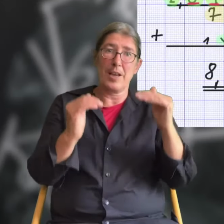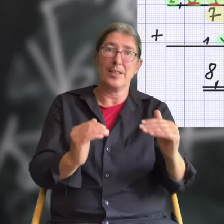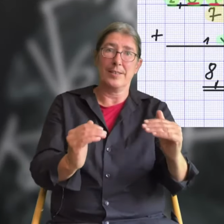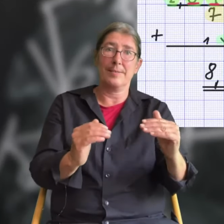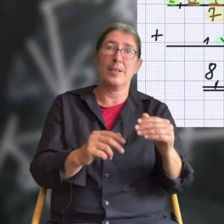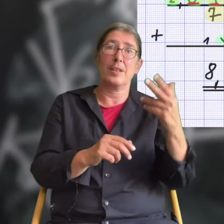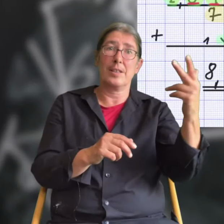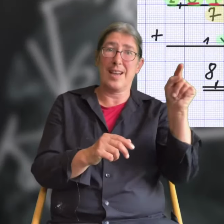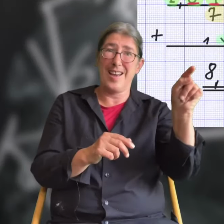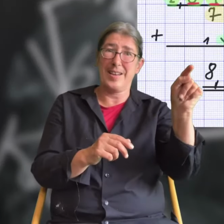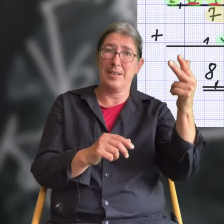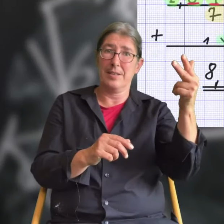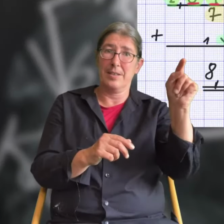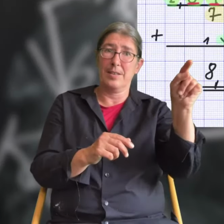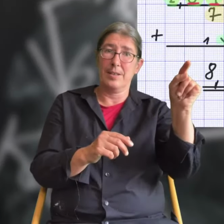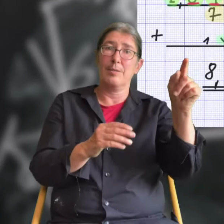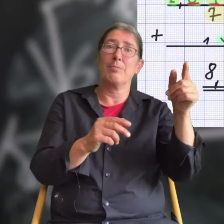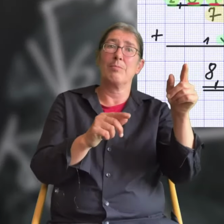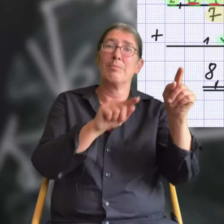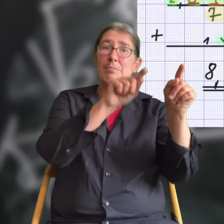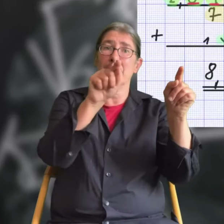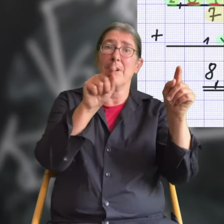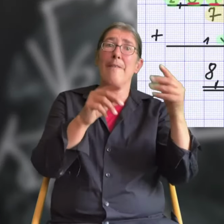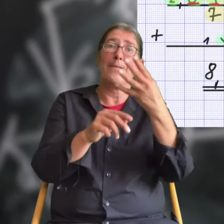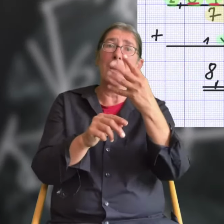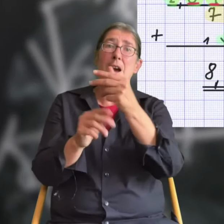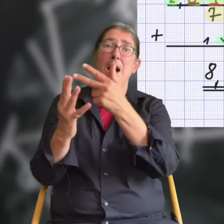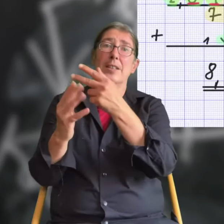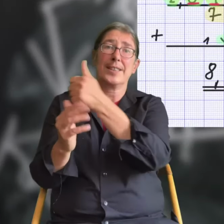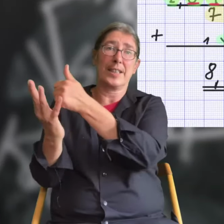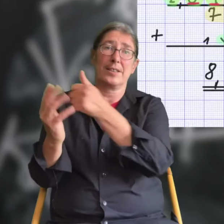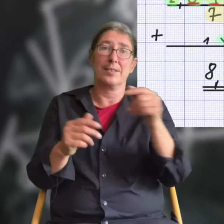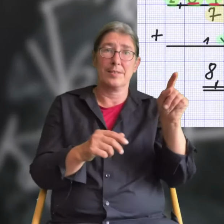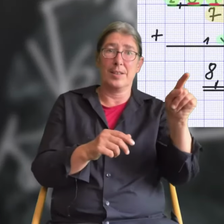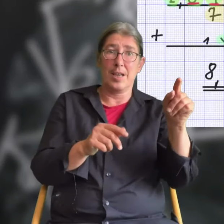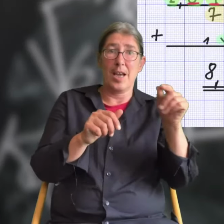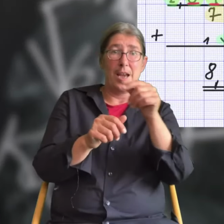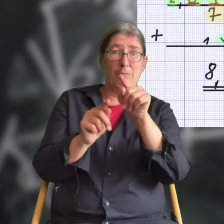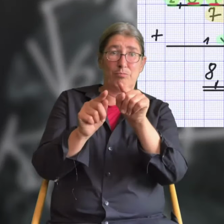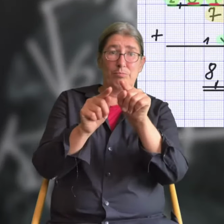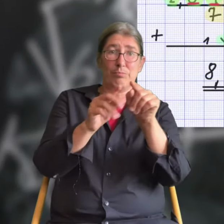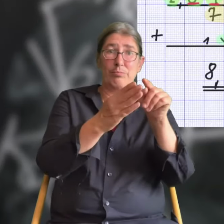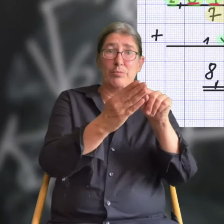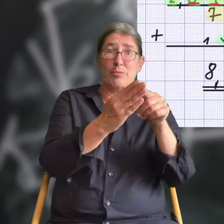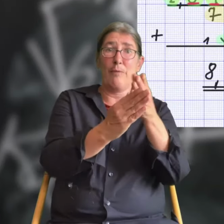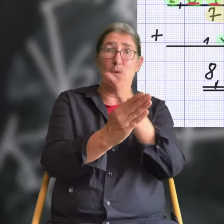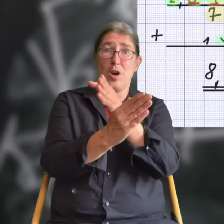Zahl. Die 3 multipliziere ich mit den Zahlen 4, 8, 6. Und da fange ich bei der ersten Zahl